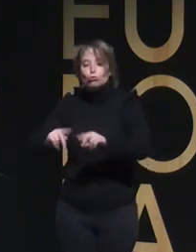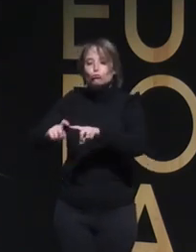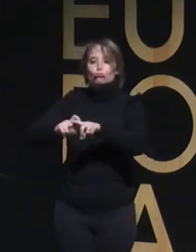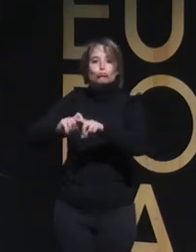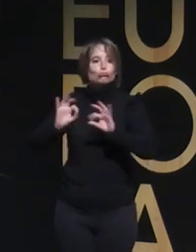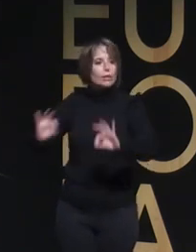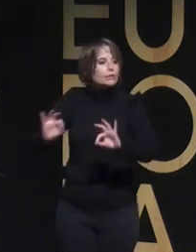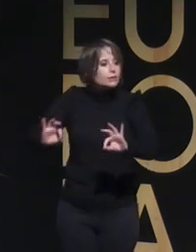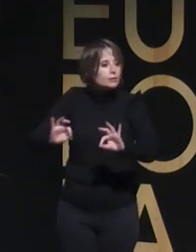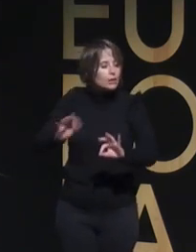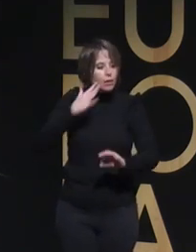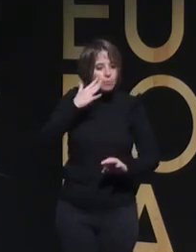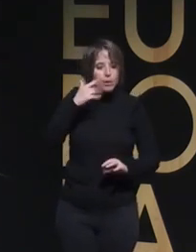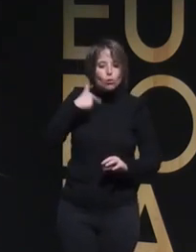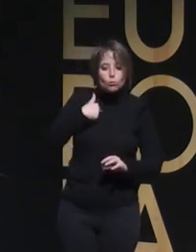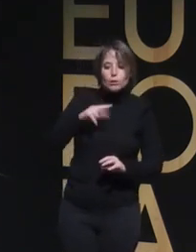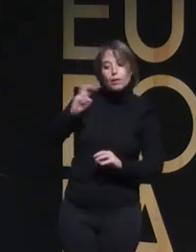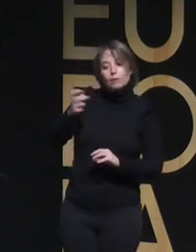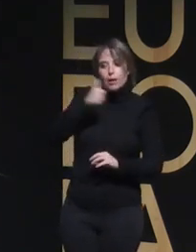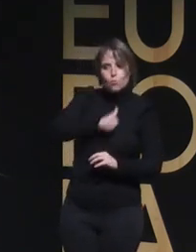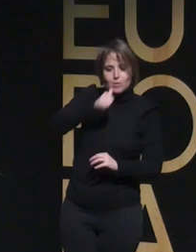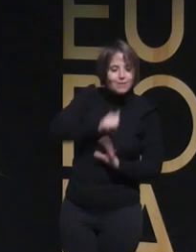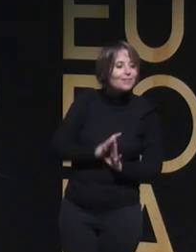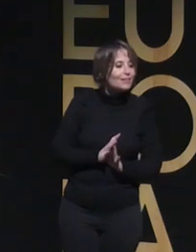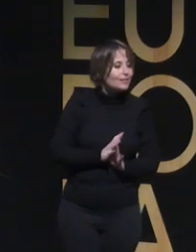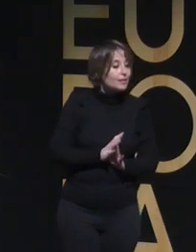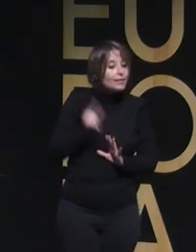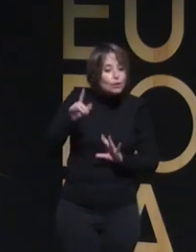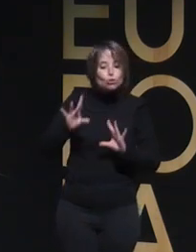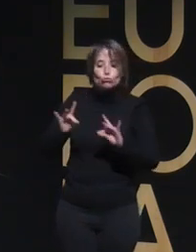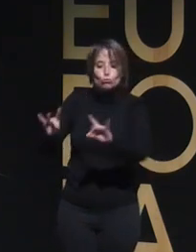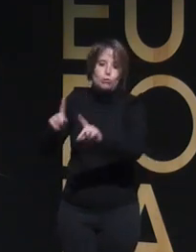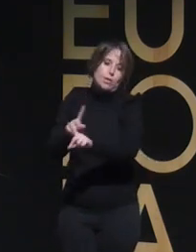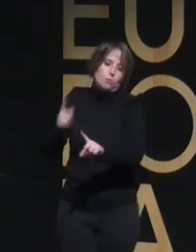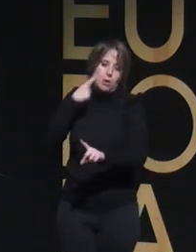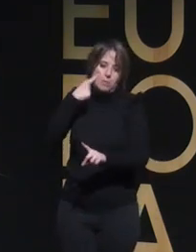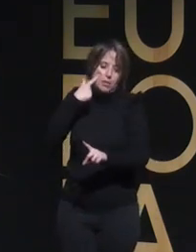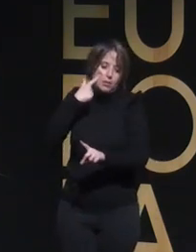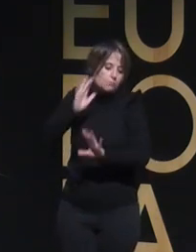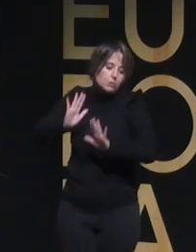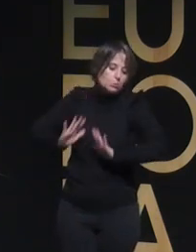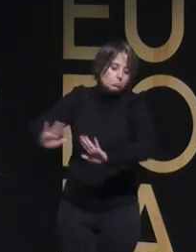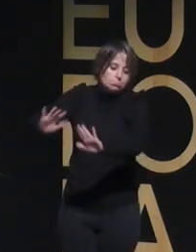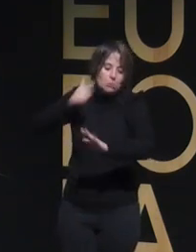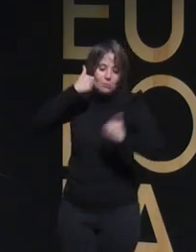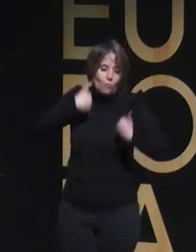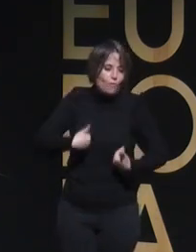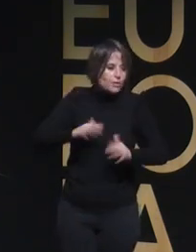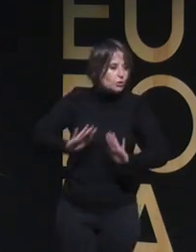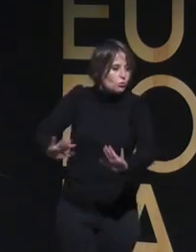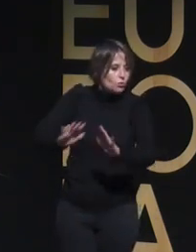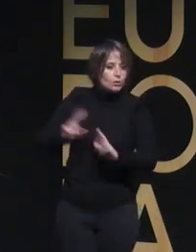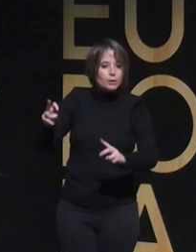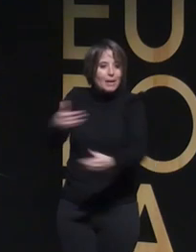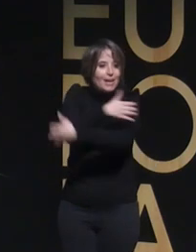así. Pero hay una parte que tendrás que aguantar. Es decir, y toca esas partes que a veces son muy feas, que es la contención física, que es el